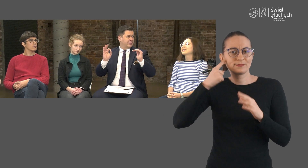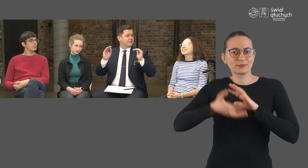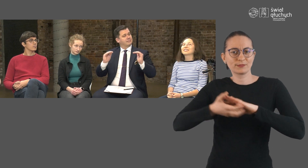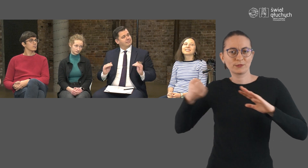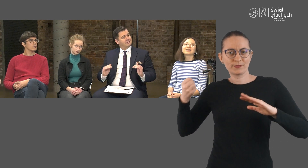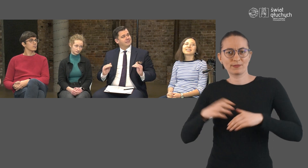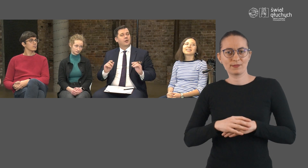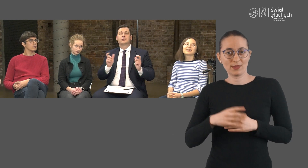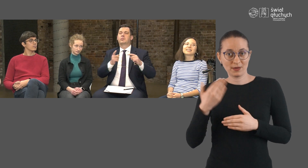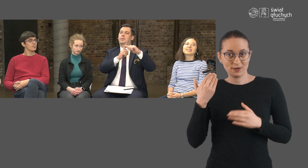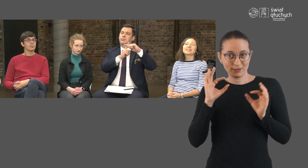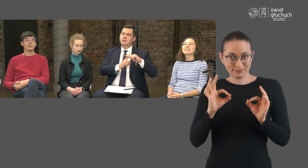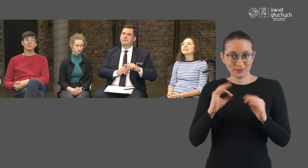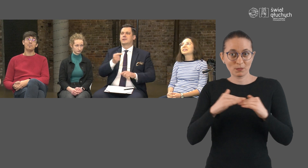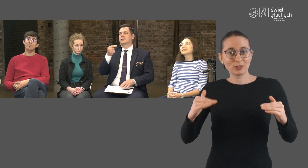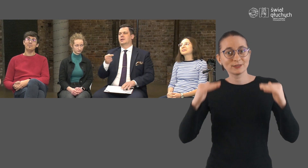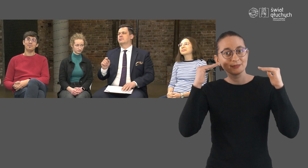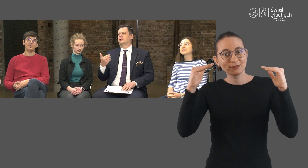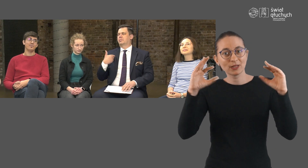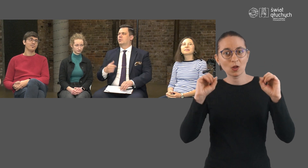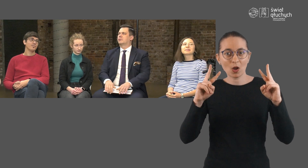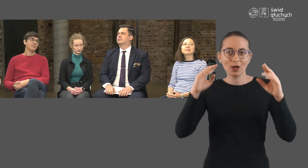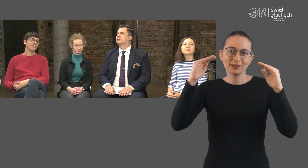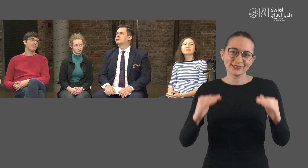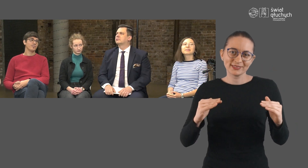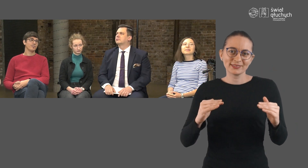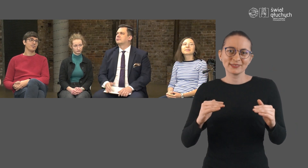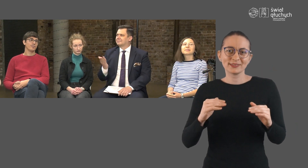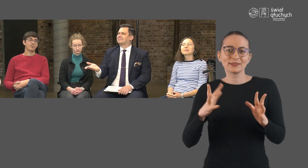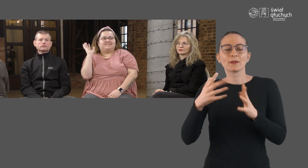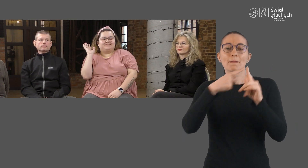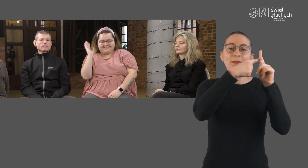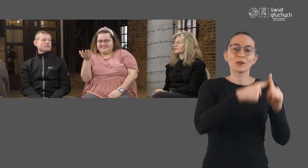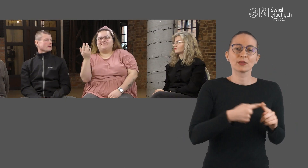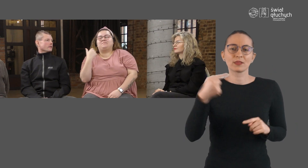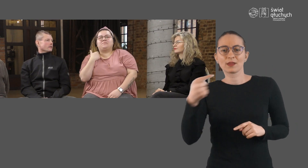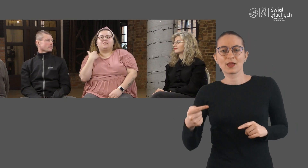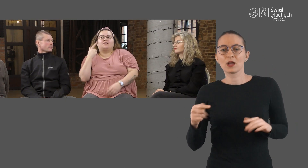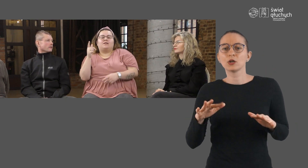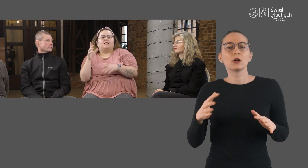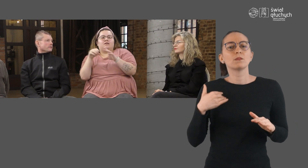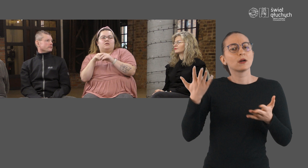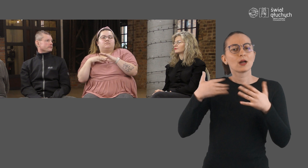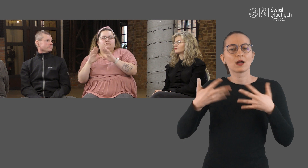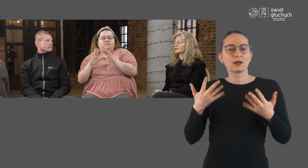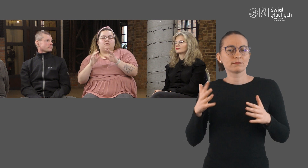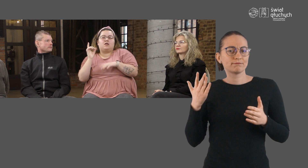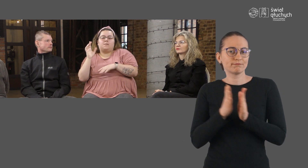była na dobrym poziomie, czy na niskim poziomie? Co było pozytywne, co było negatywne? Ja mogę?